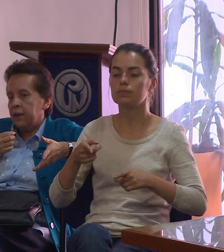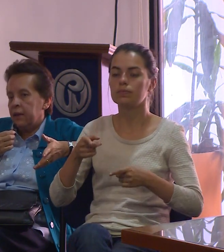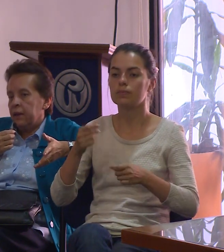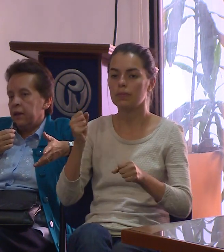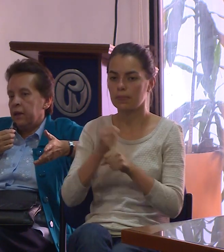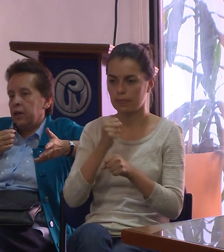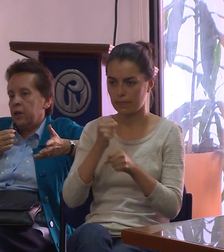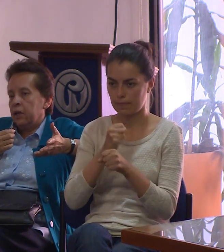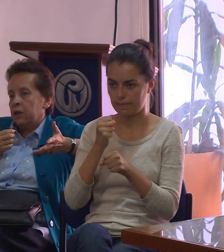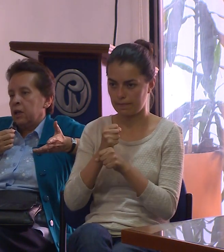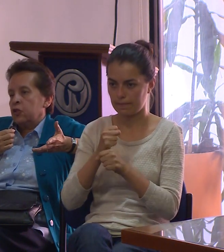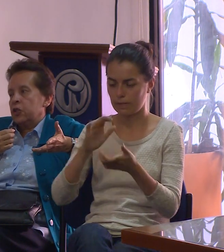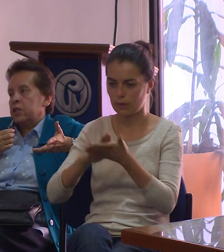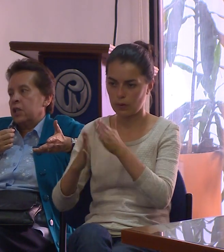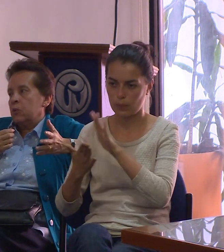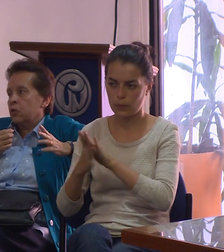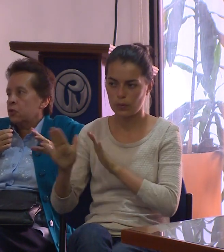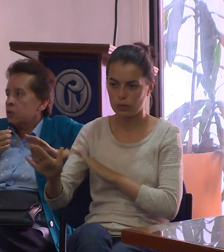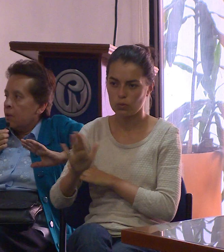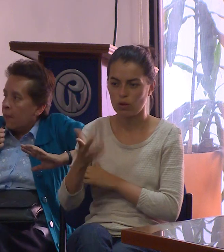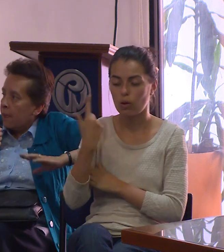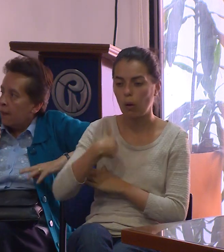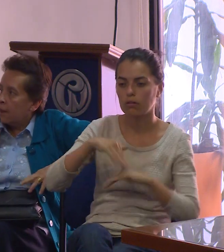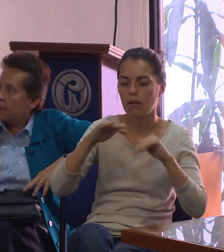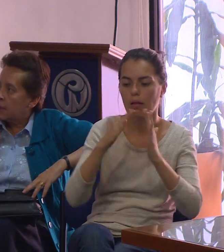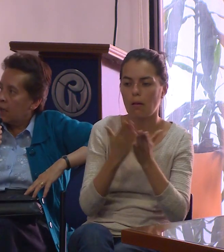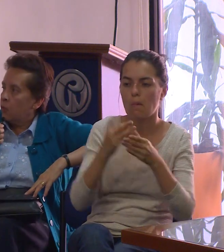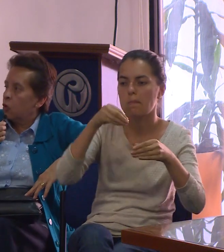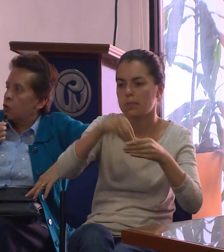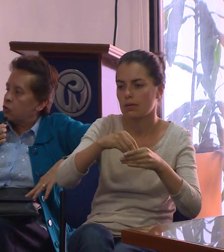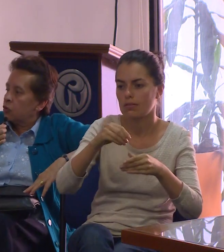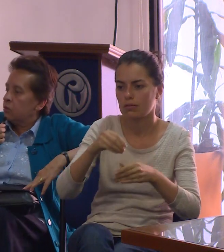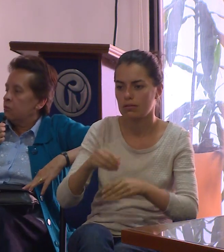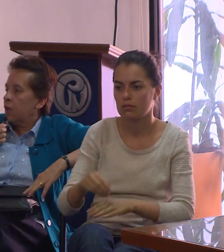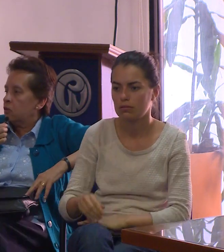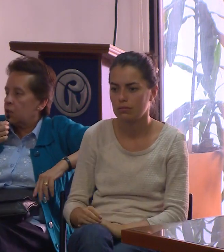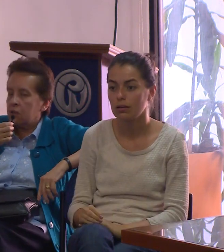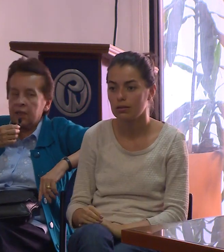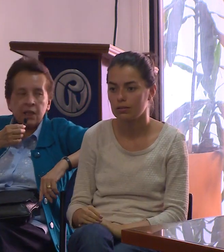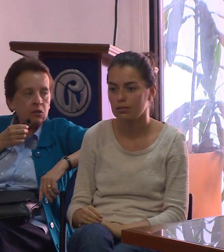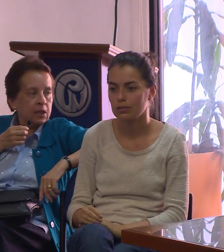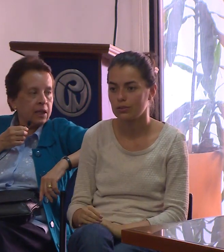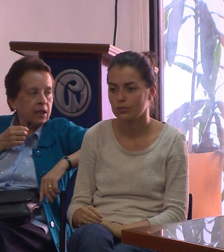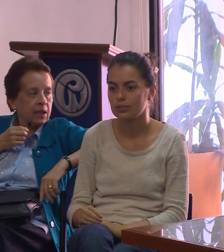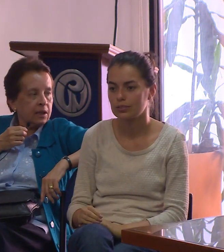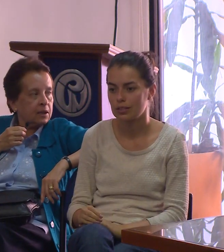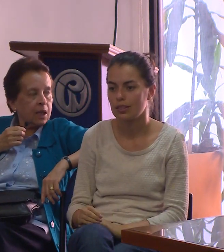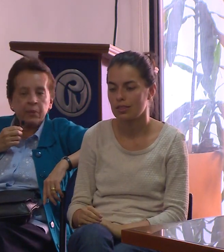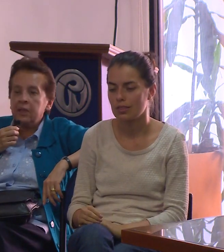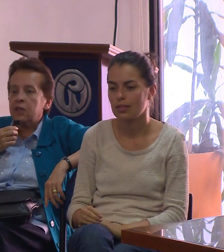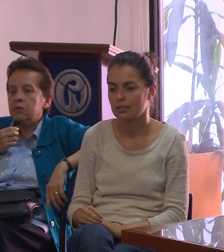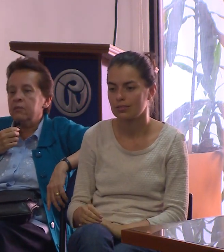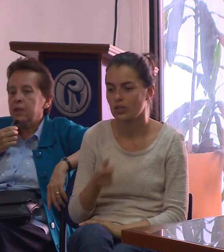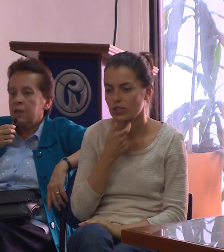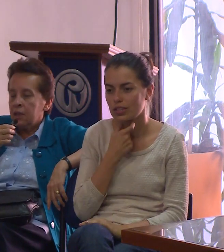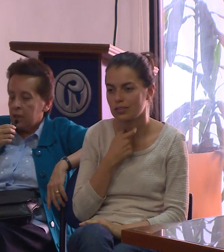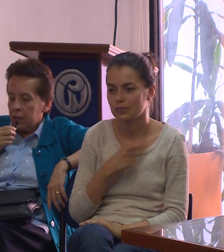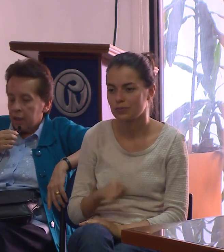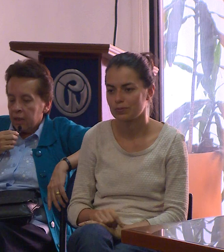comunidades. Entonces tenemos, digamos, voy a contar una anécdota ahí